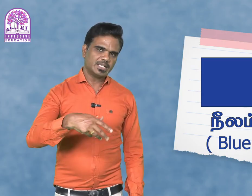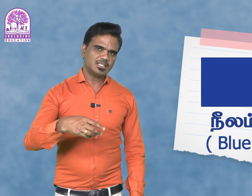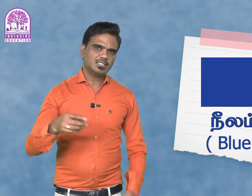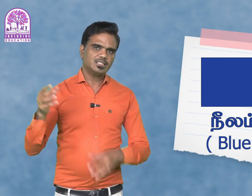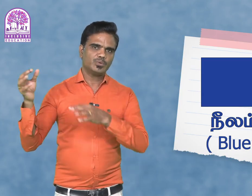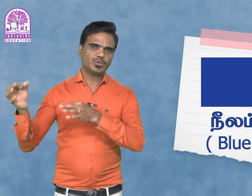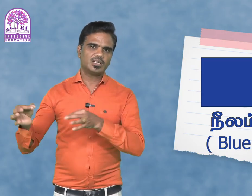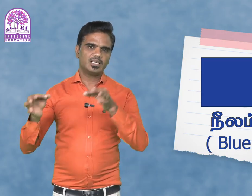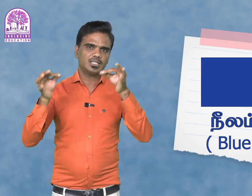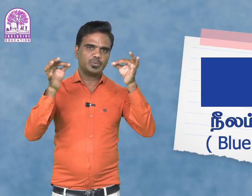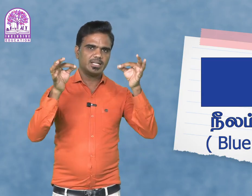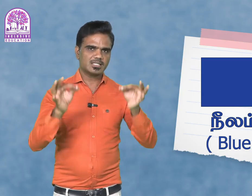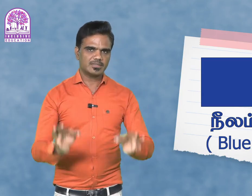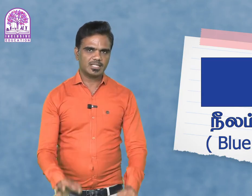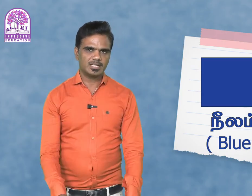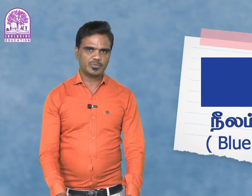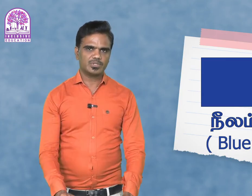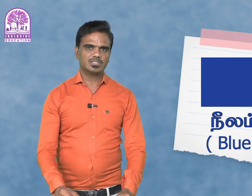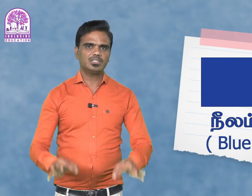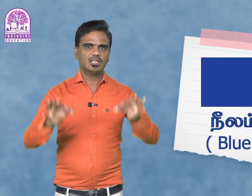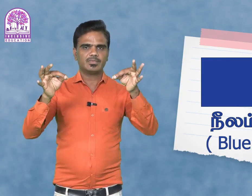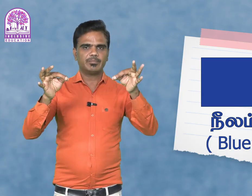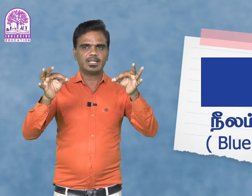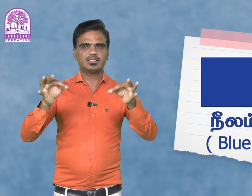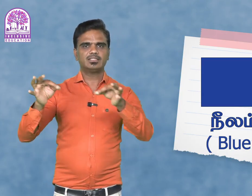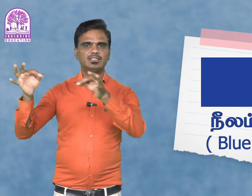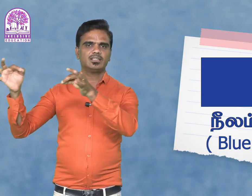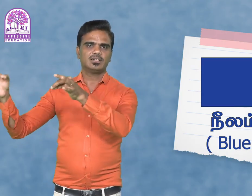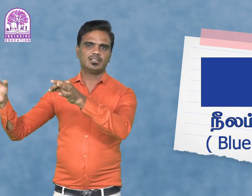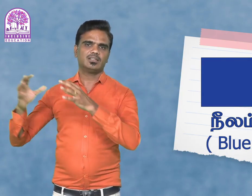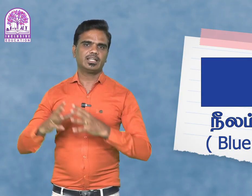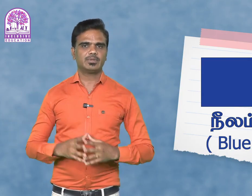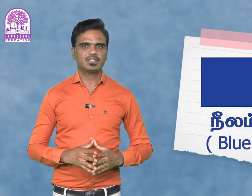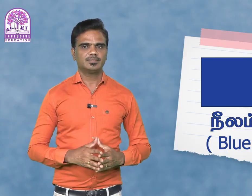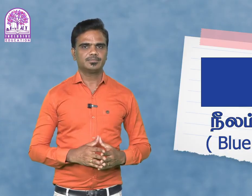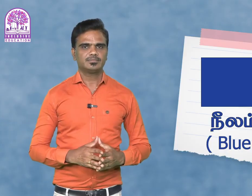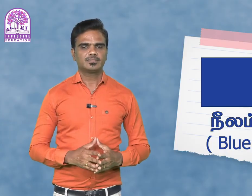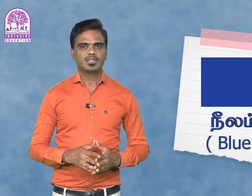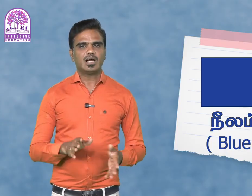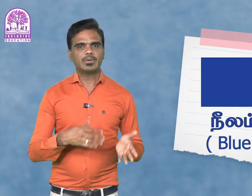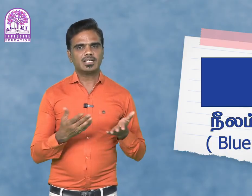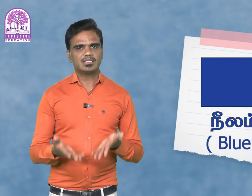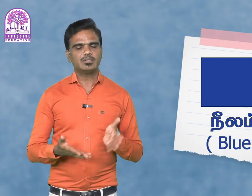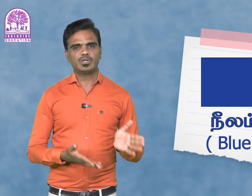பண்ணிவிட்டு உங்களோட இந்த ஒயிட் ட்ரெஸ்ஸை வந்து அதில் கொடுத்து டிப் பண்ணி எடுத்துகிட்டு ட்ரை பண்ணுவாங்க. அப்புறம் தான் என்னாச்சு, இப்போல்லாம்